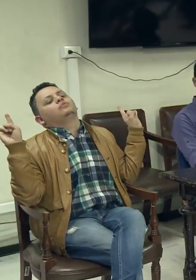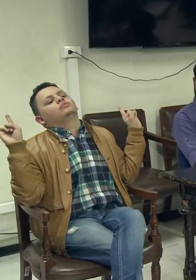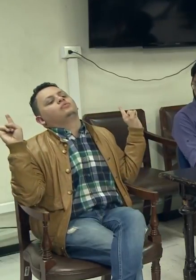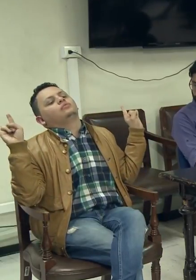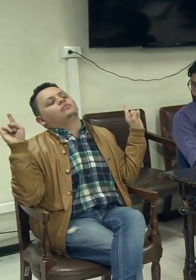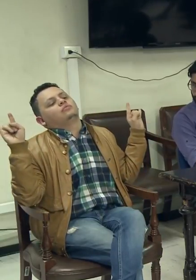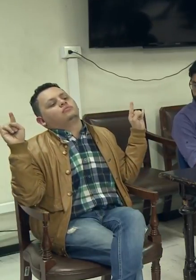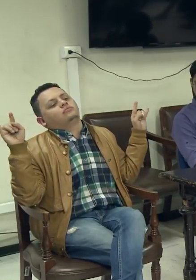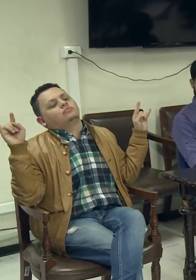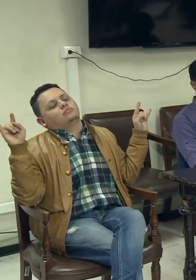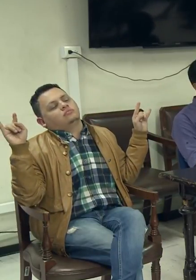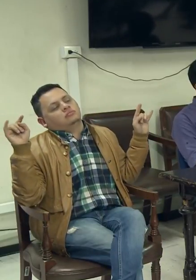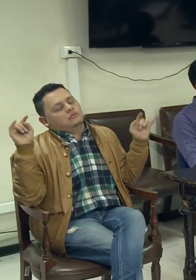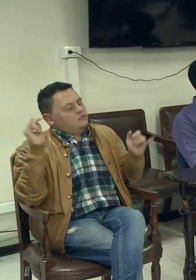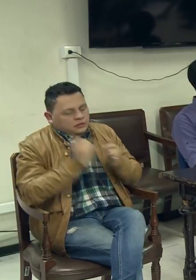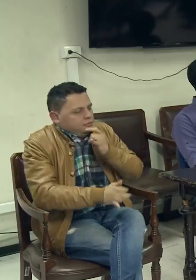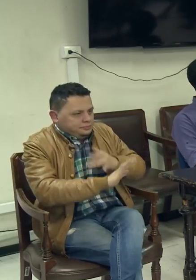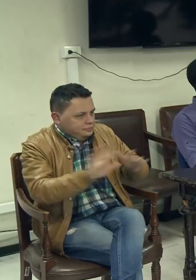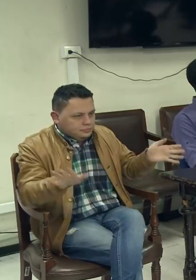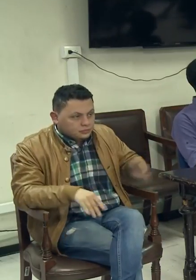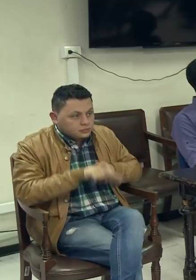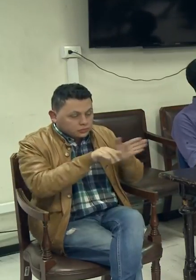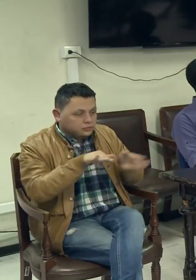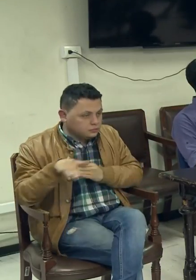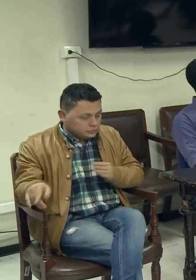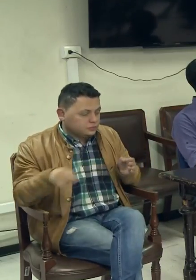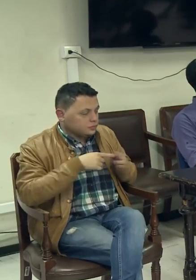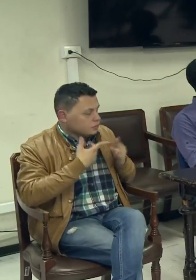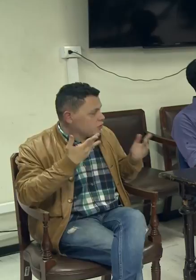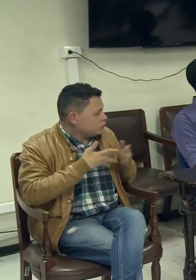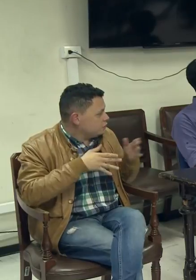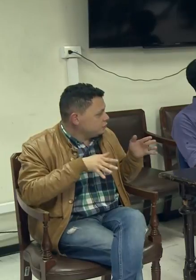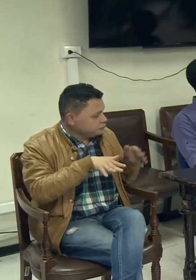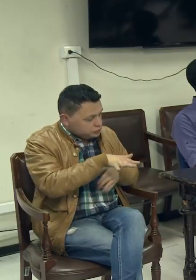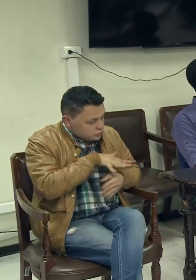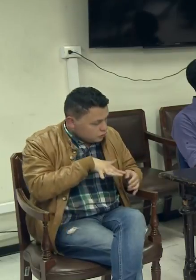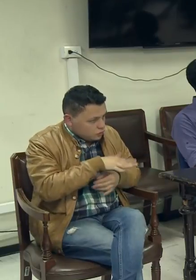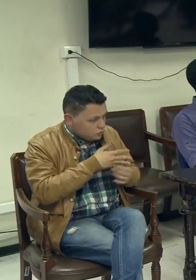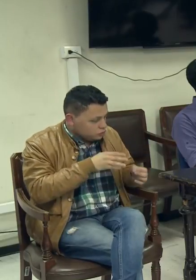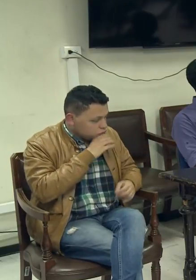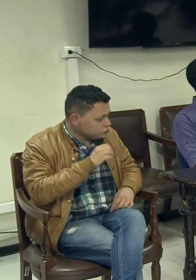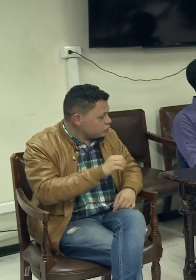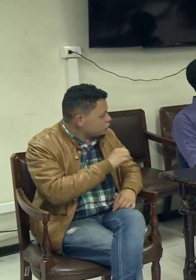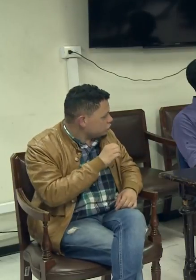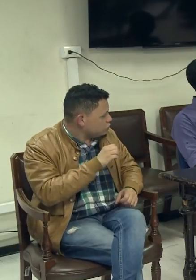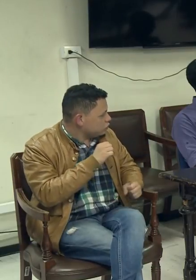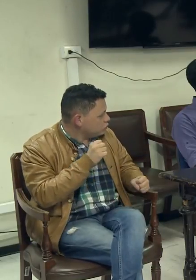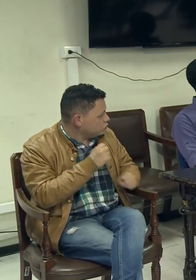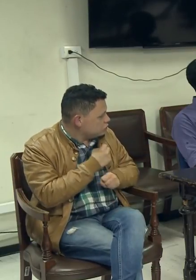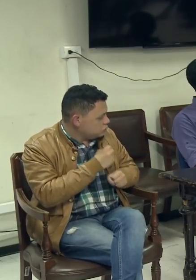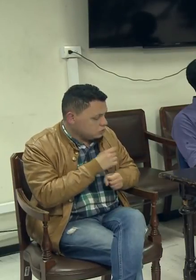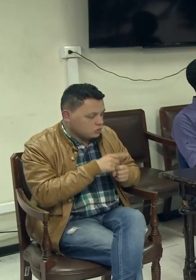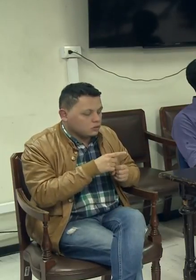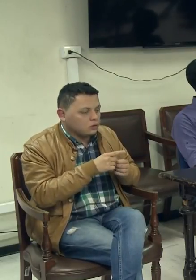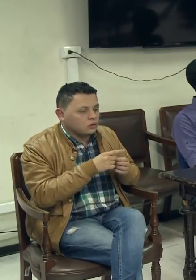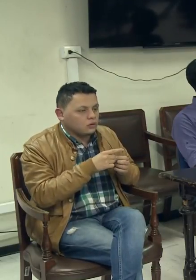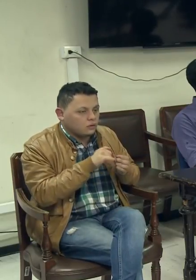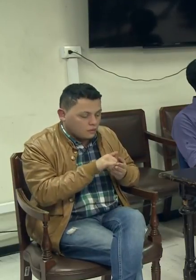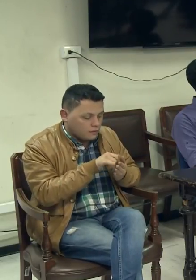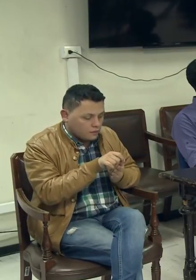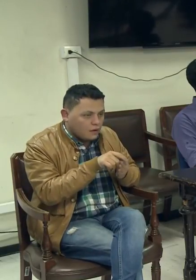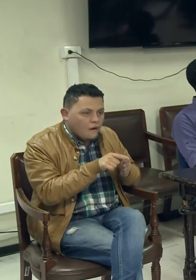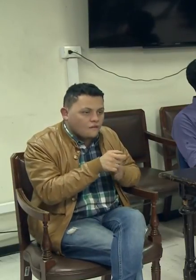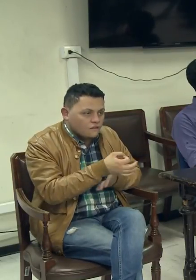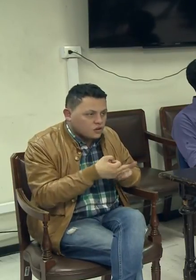fin, lo que pasa es que estábamos en esta zona donde todos los hombres han perdido el trabajo en los frigoríficos y las